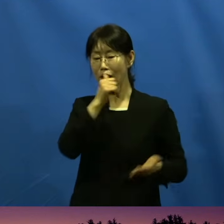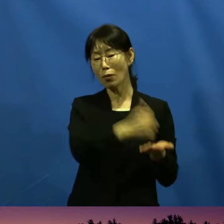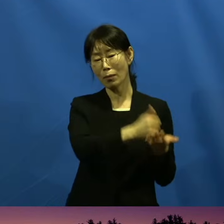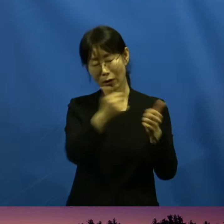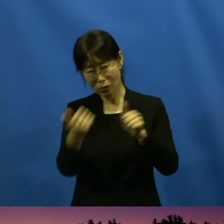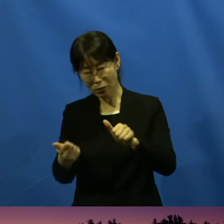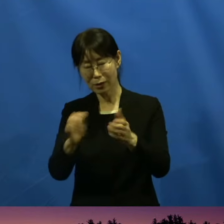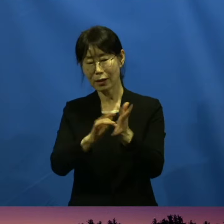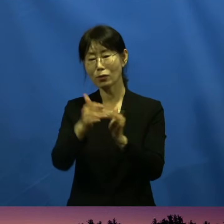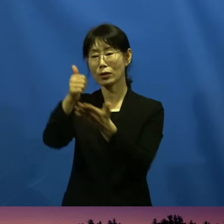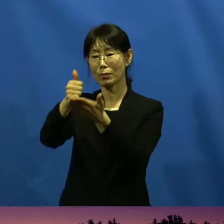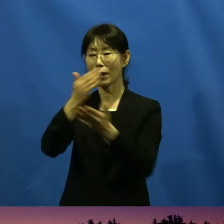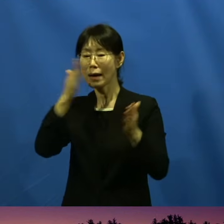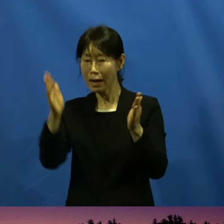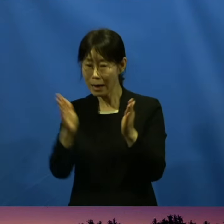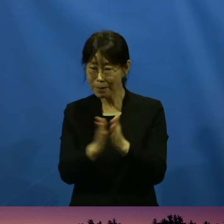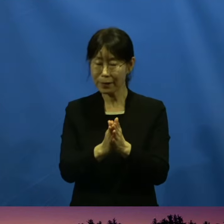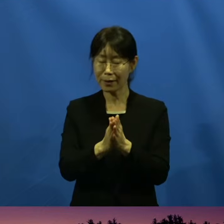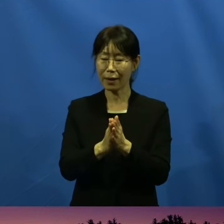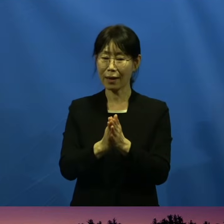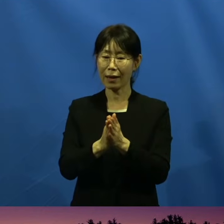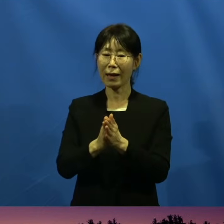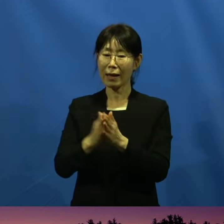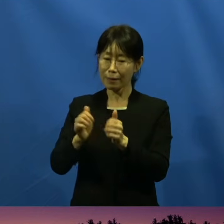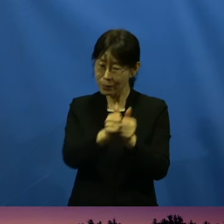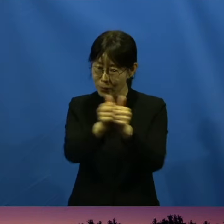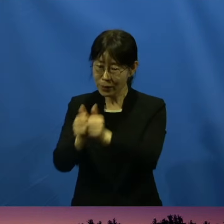함께 우리의 삶을 시작할 수 있는